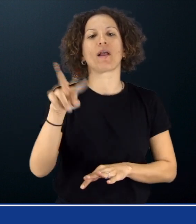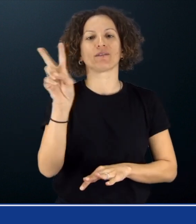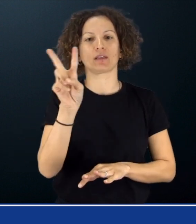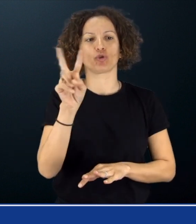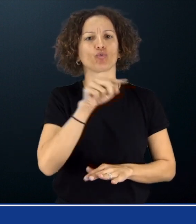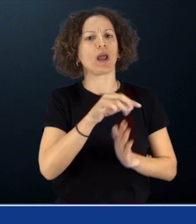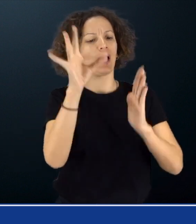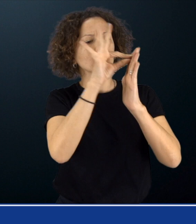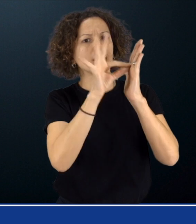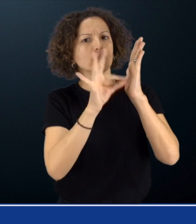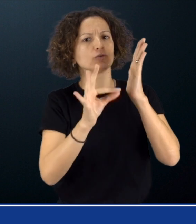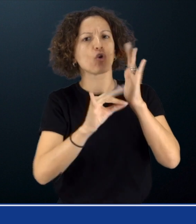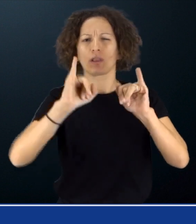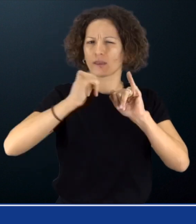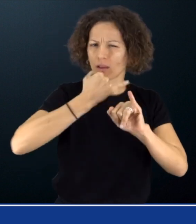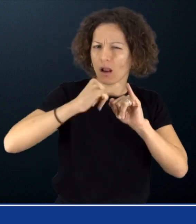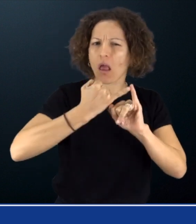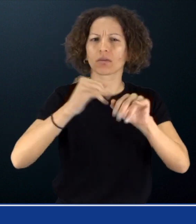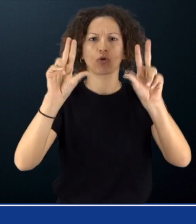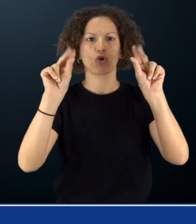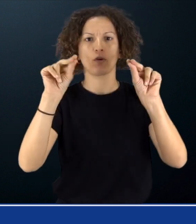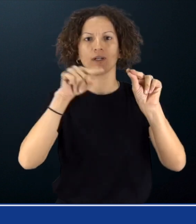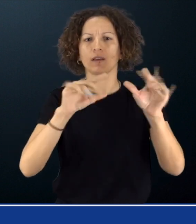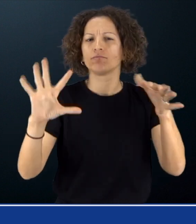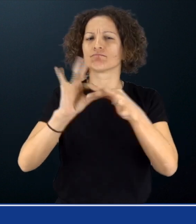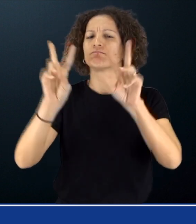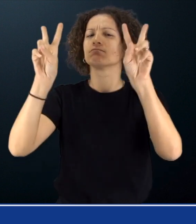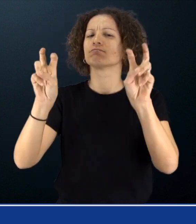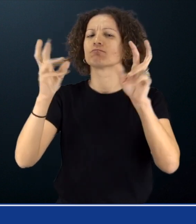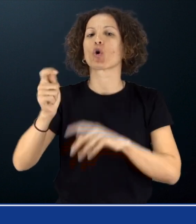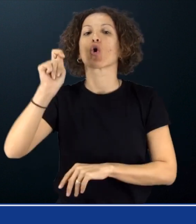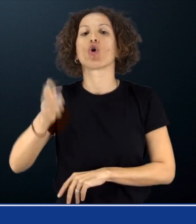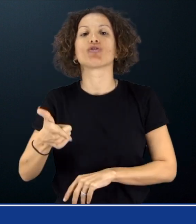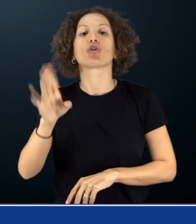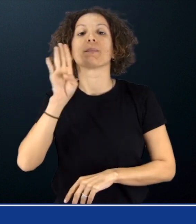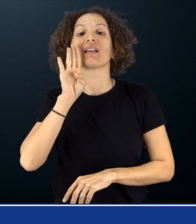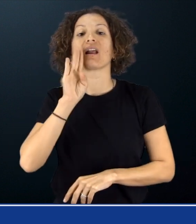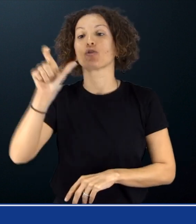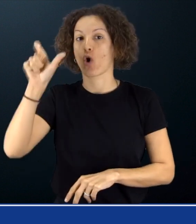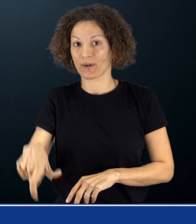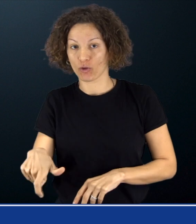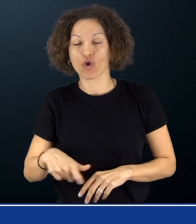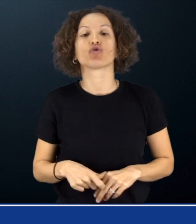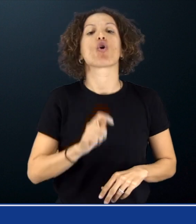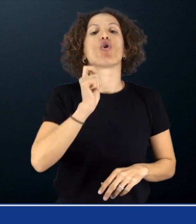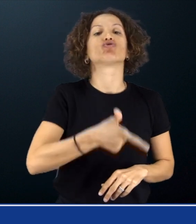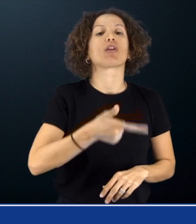e le novità in materia di congedo di paternità obbligatorio, congedo parentale e indennità di maternità anche delle